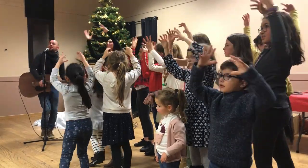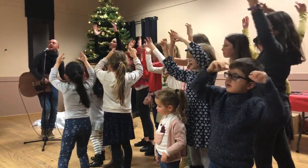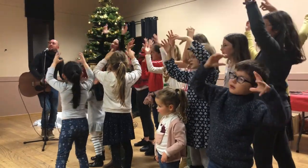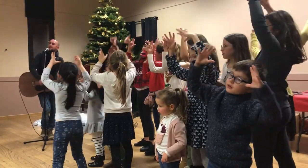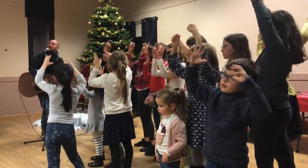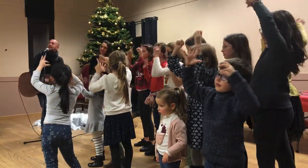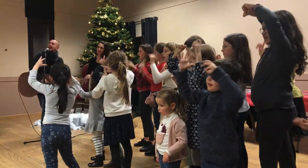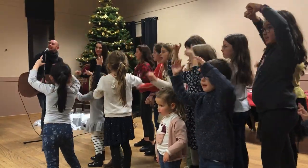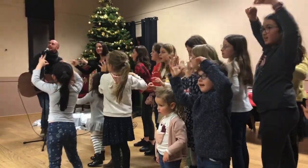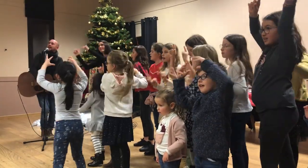zuma